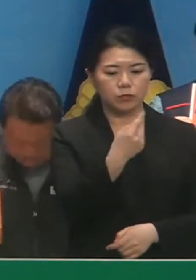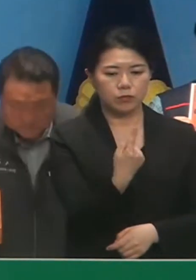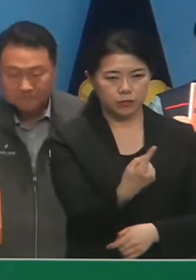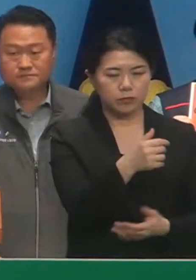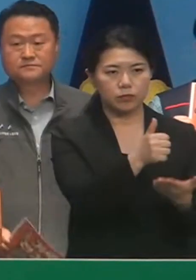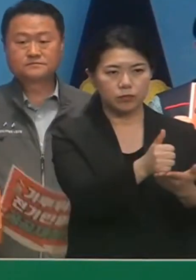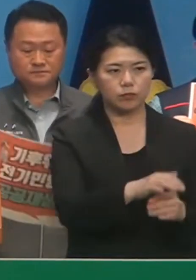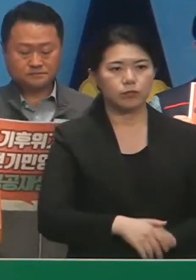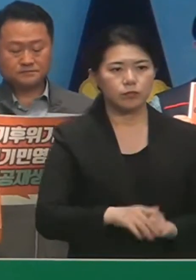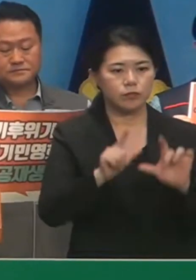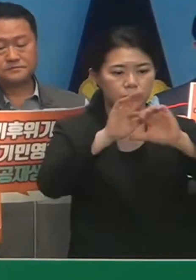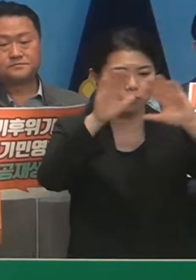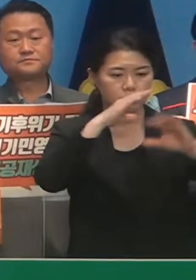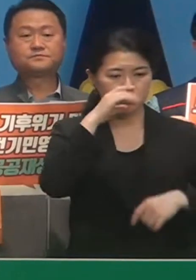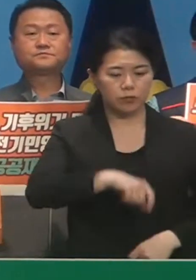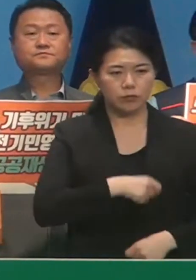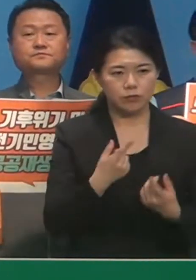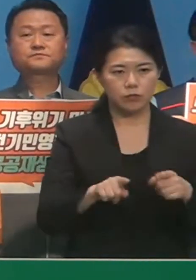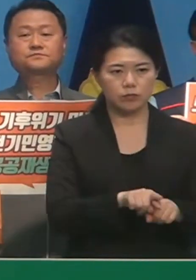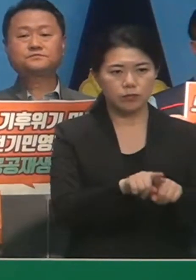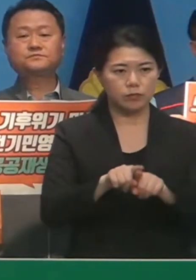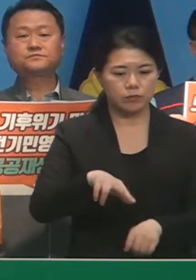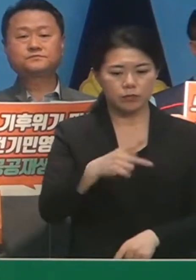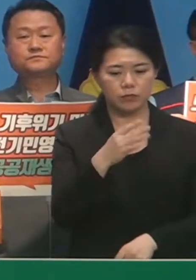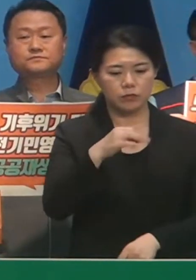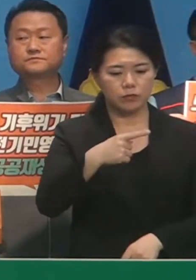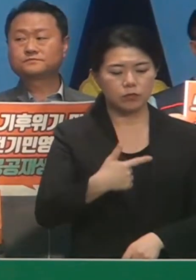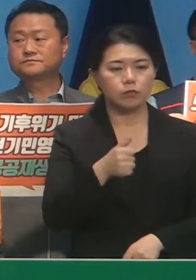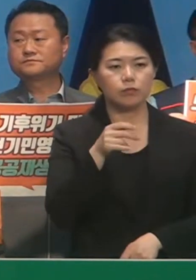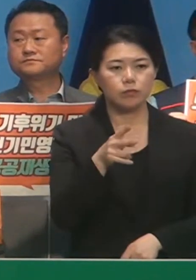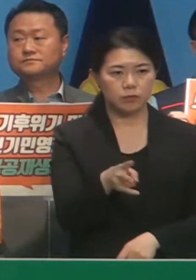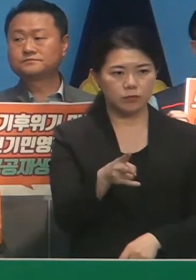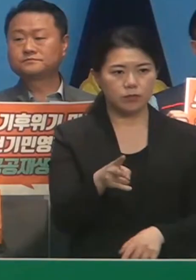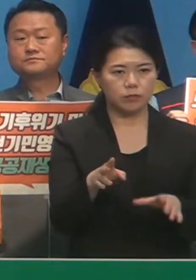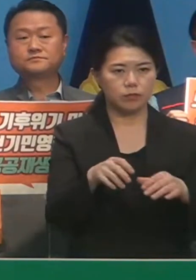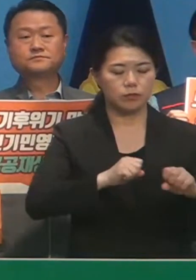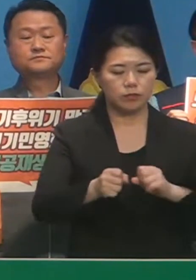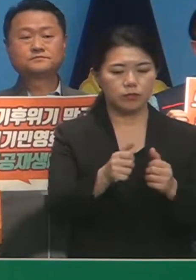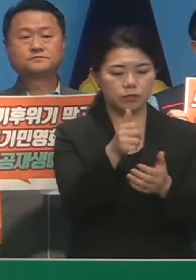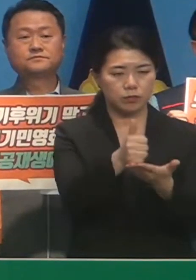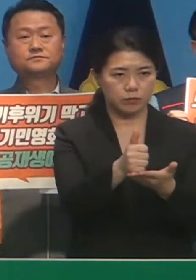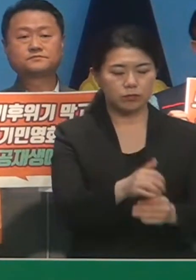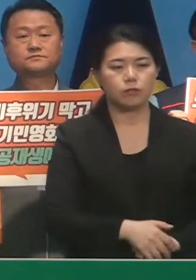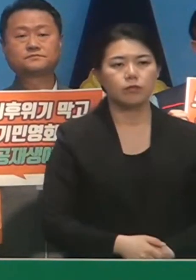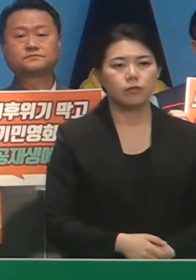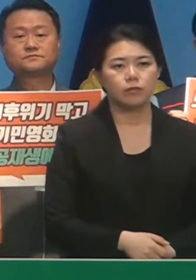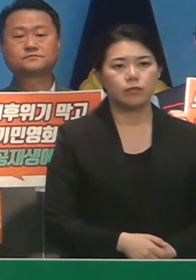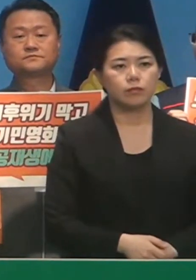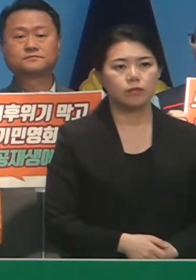주셨습니다. 기후정의동행 조은혜 집행위원장님 참석해 주셨습니다.